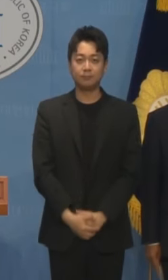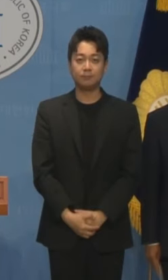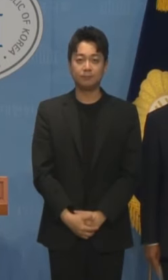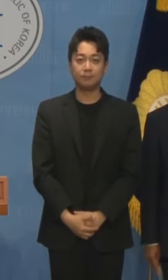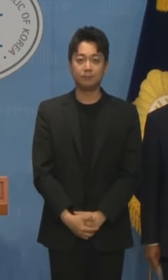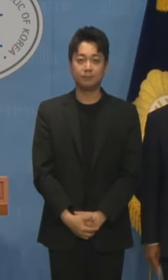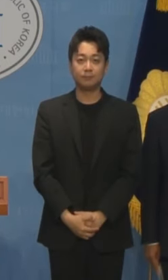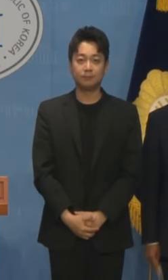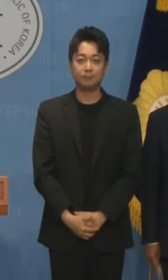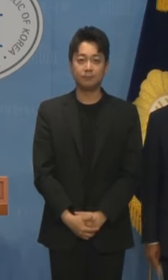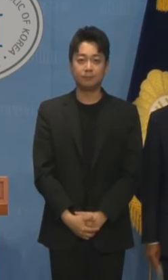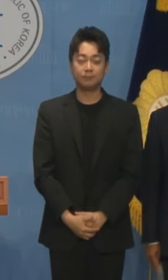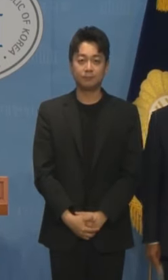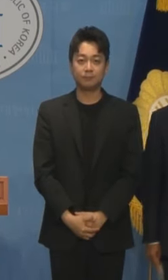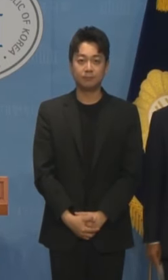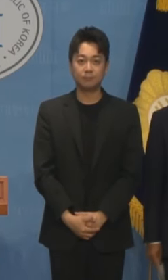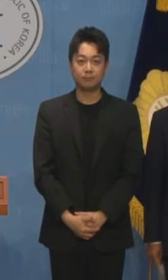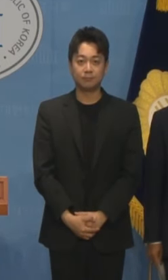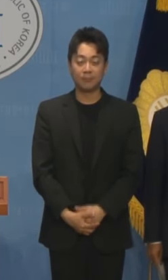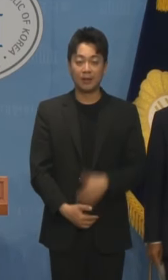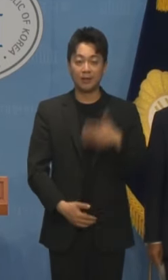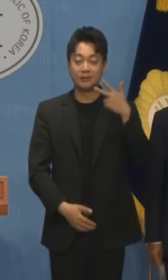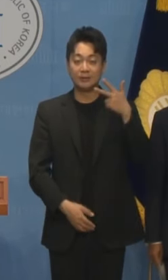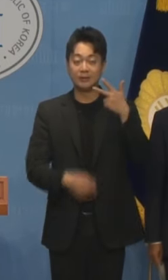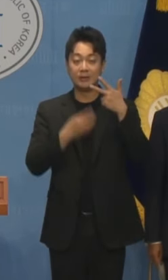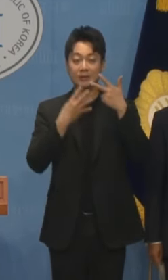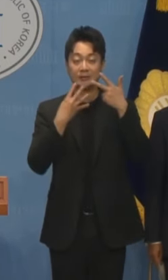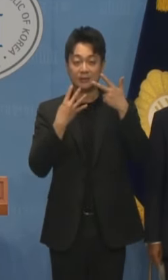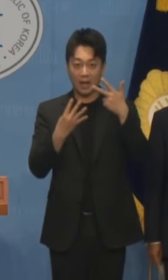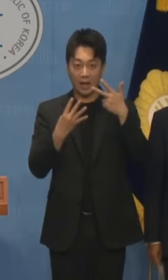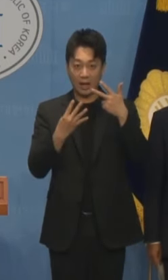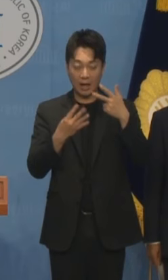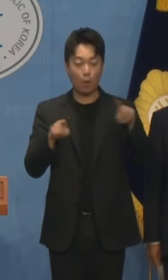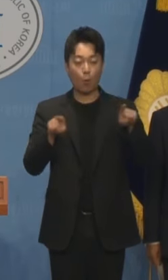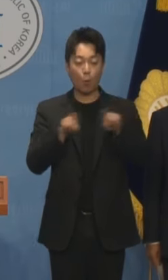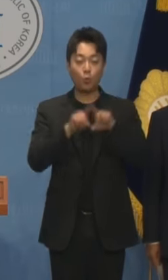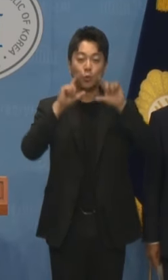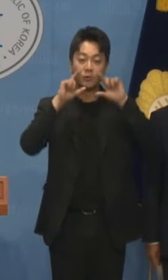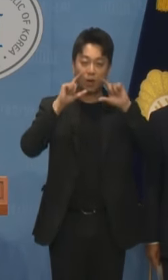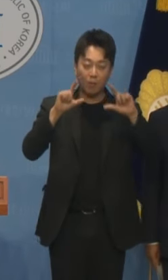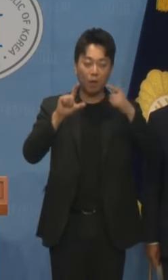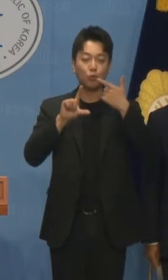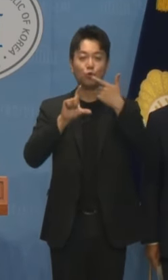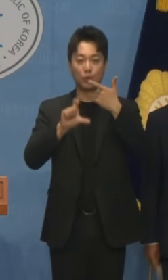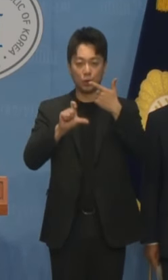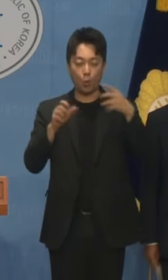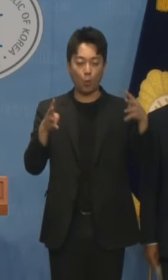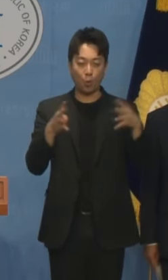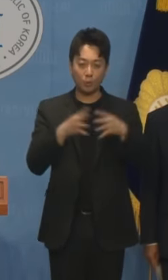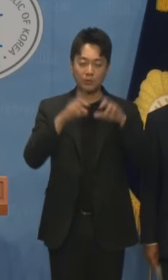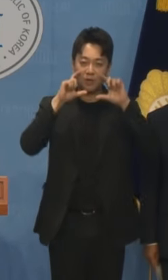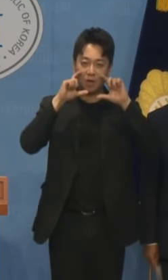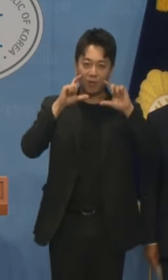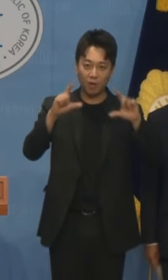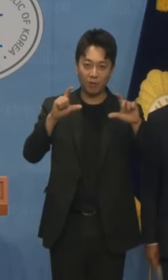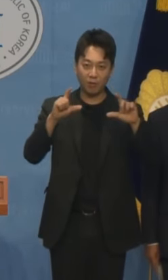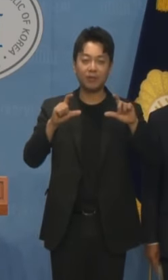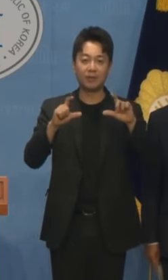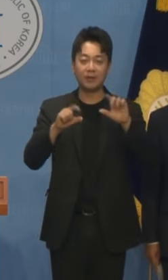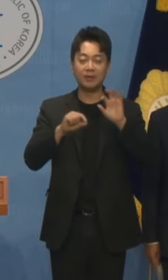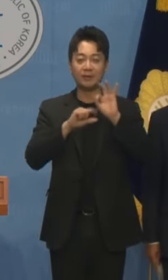남북 당국은 남북공동 명부터 61호 남북공동선언 14 공동선